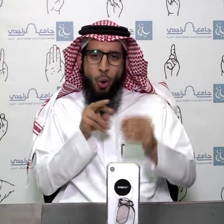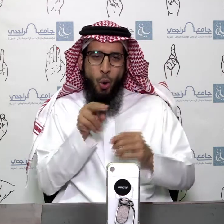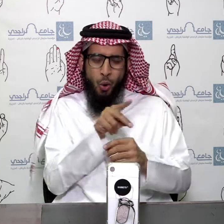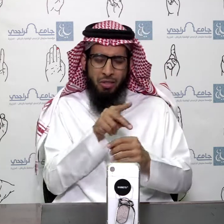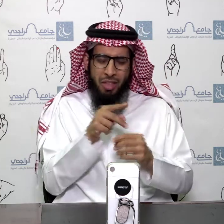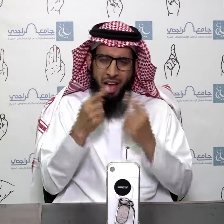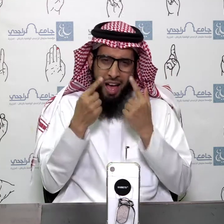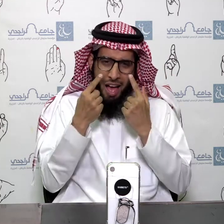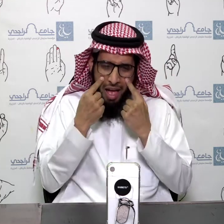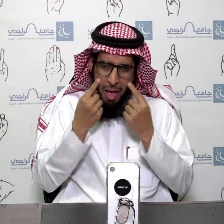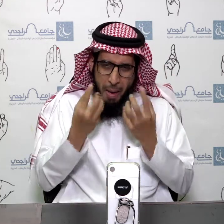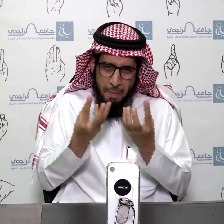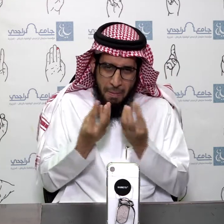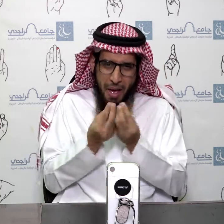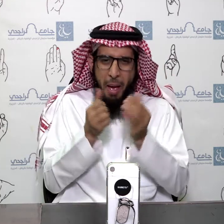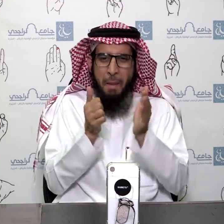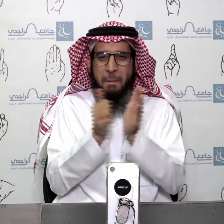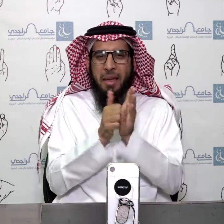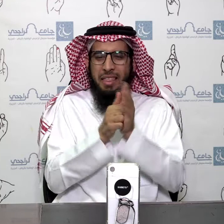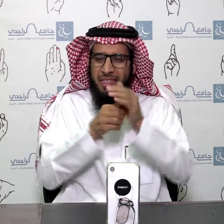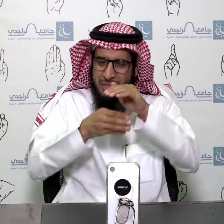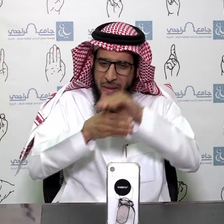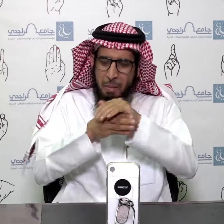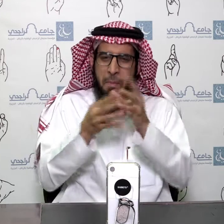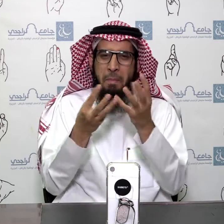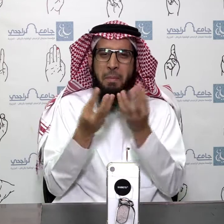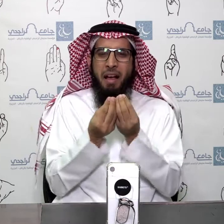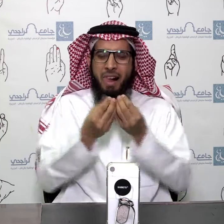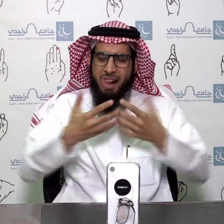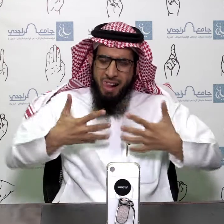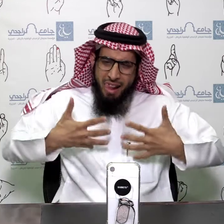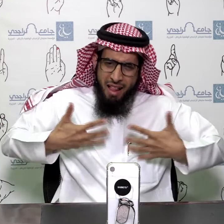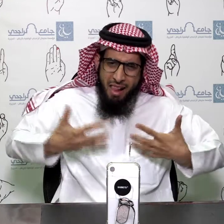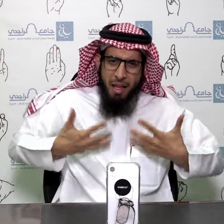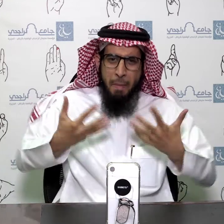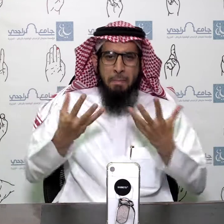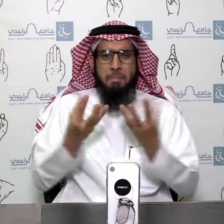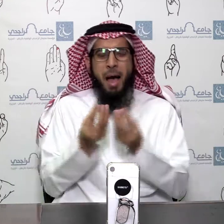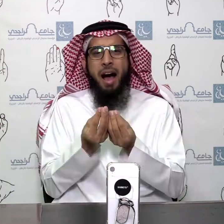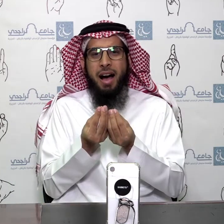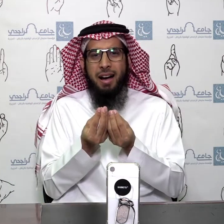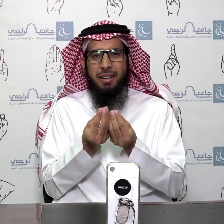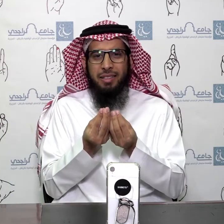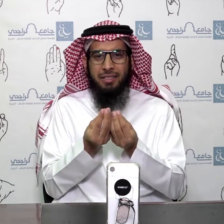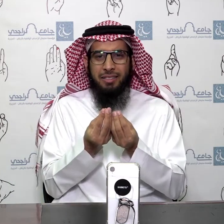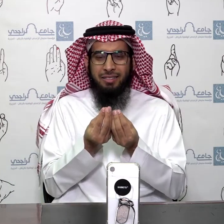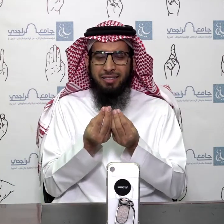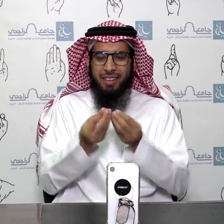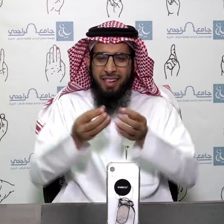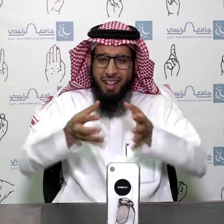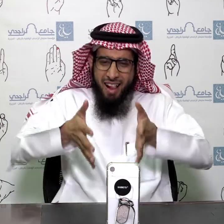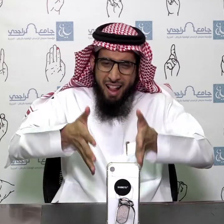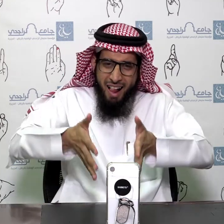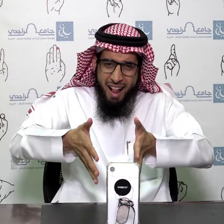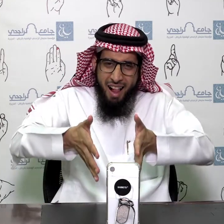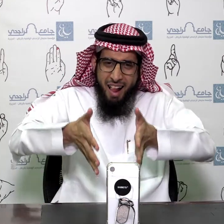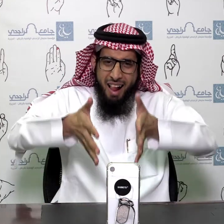تحت سقف واحد، ولعبتما معا في مراتع الصغر،